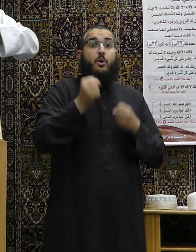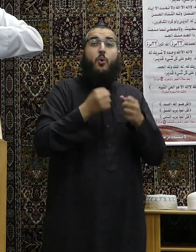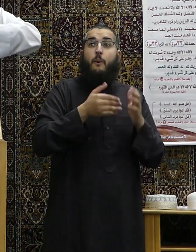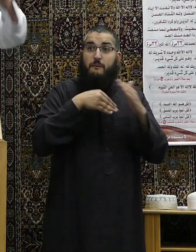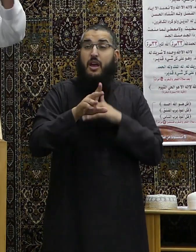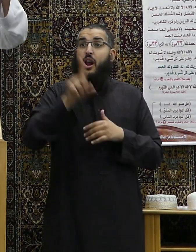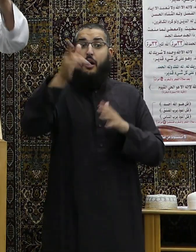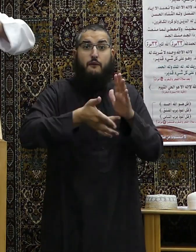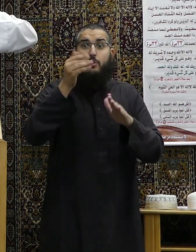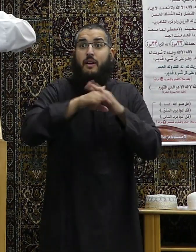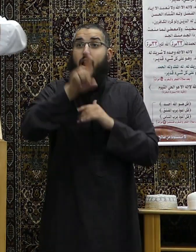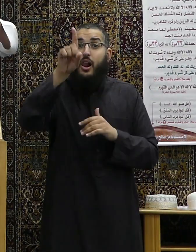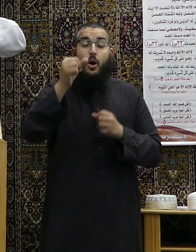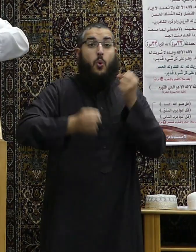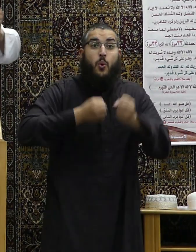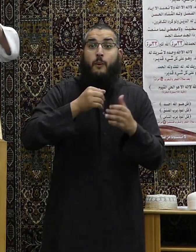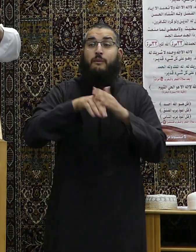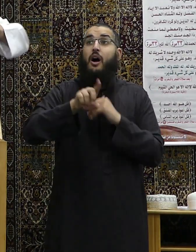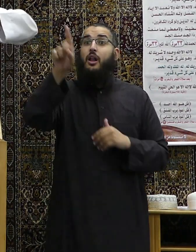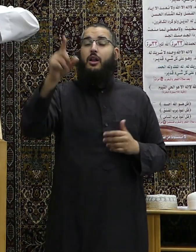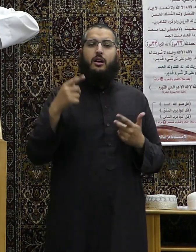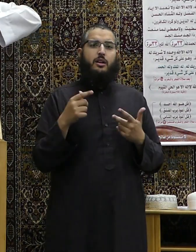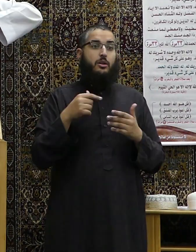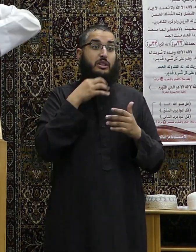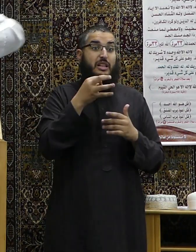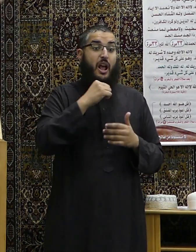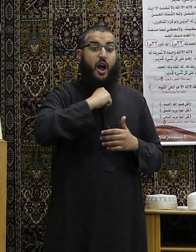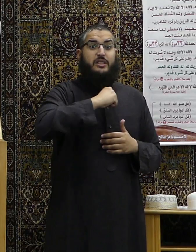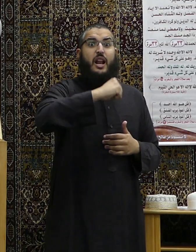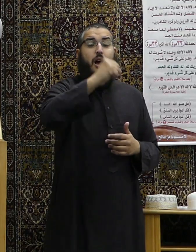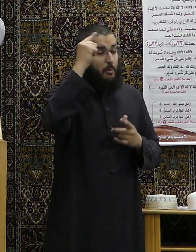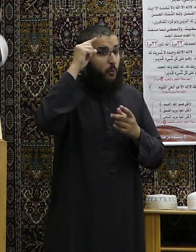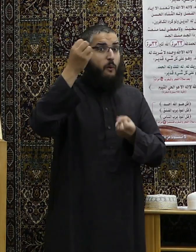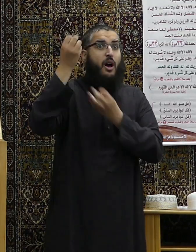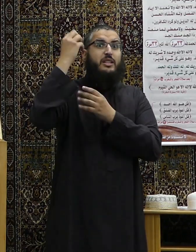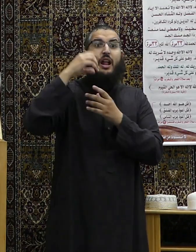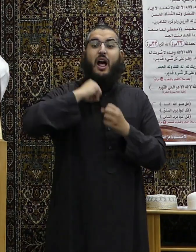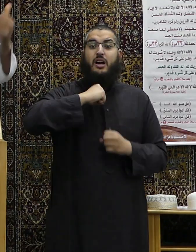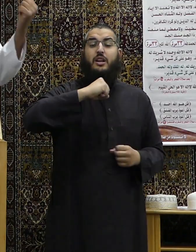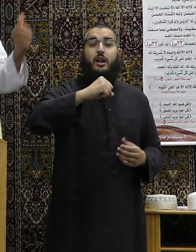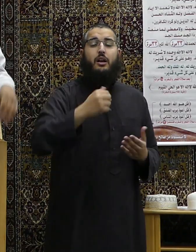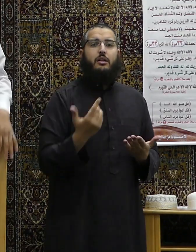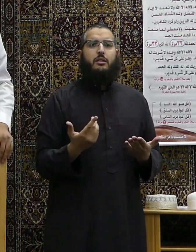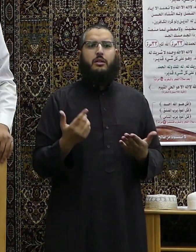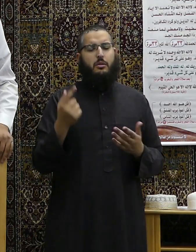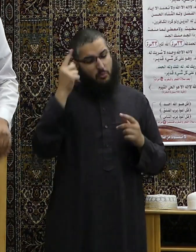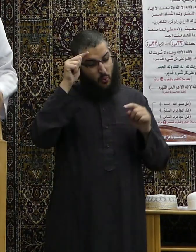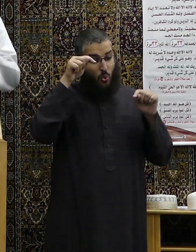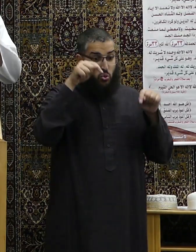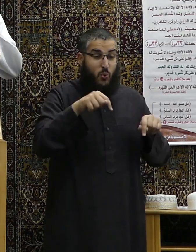ilallah »« Fuyez vers Allah » Les verbes appellent à quoi? À se précipiter vers Allah subhanahu wa ta'ala. Mais par contre, pour la